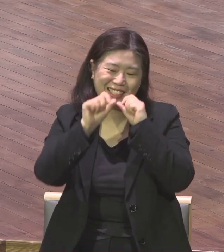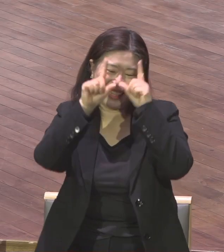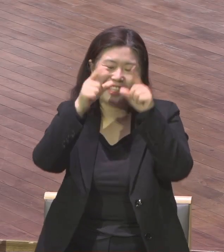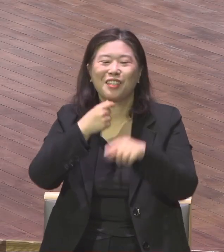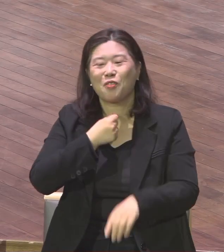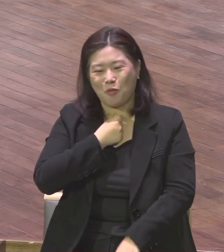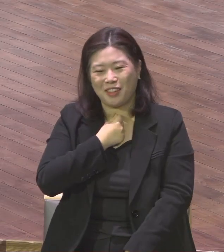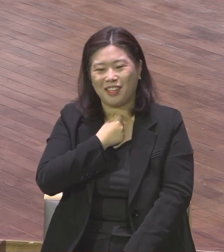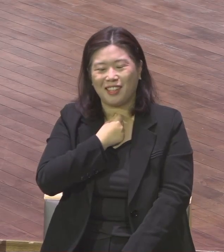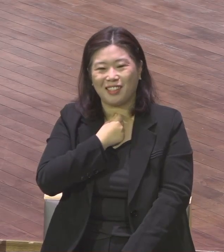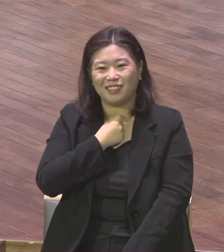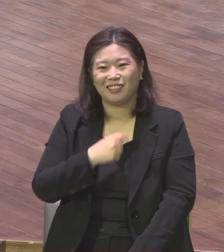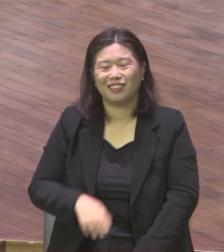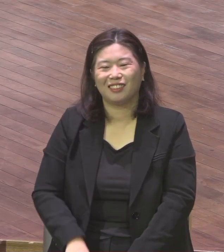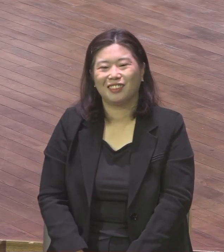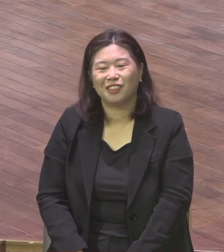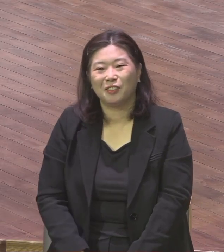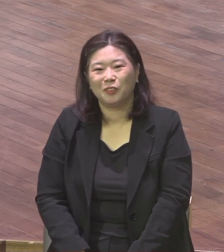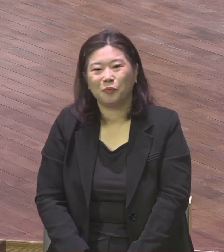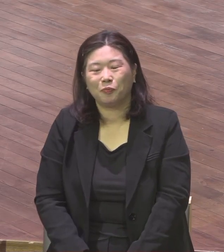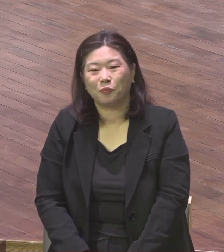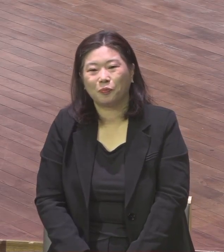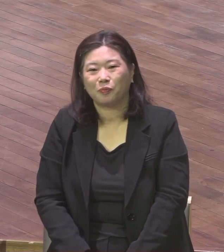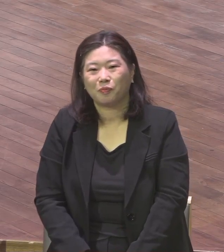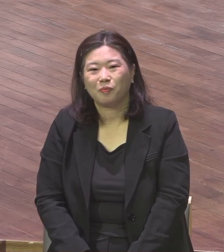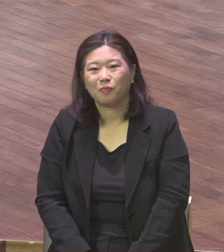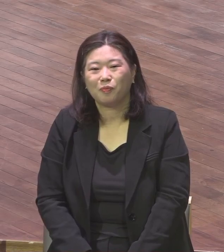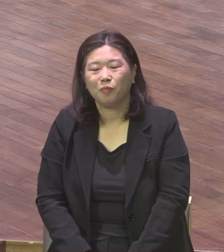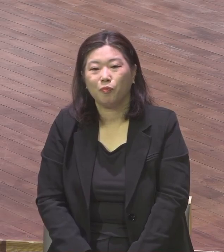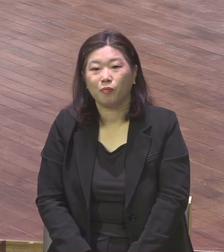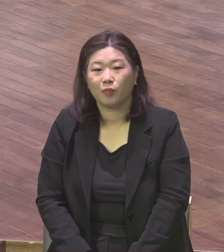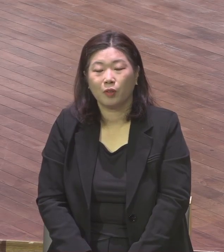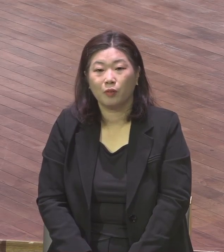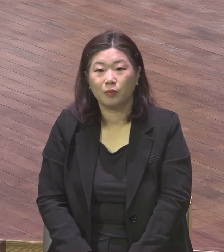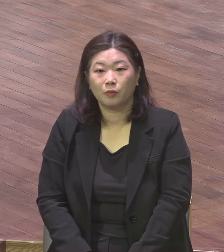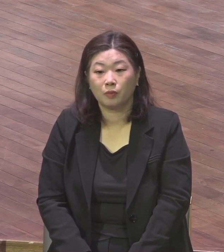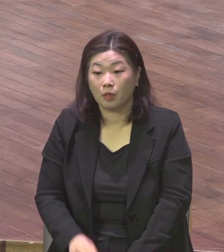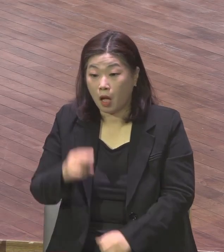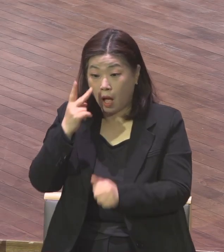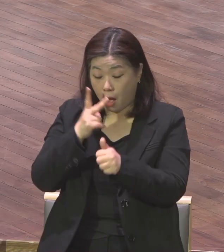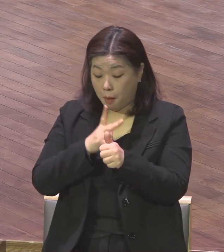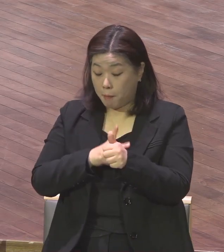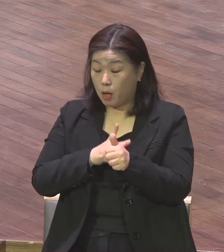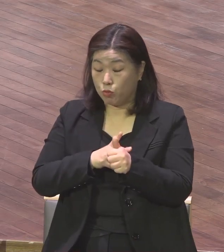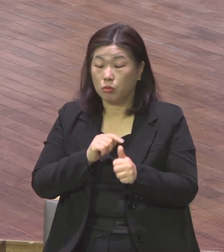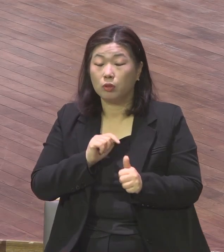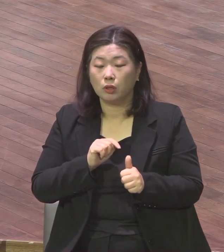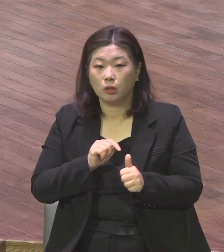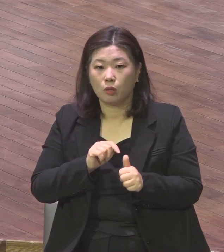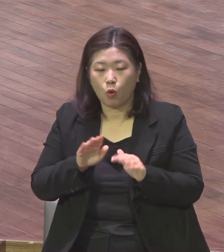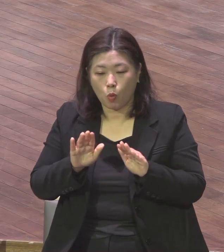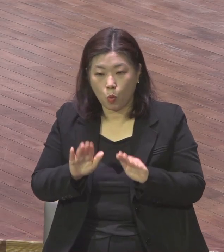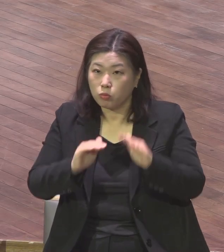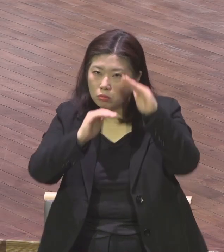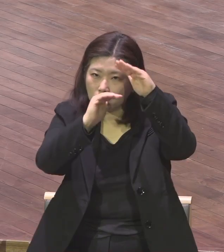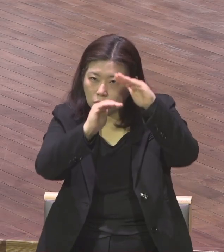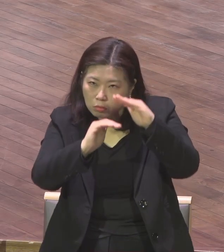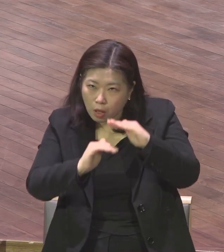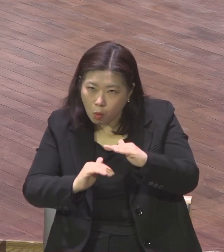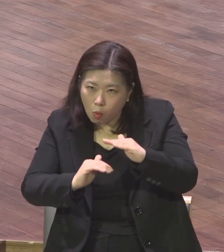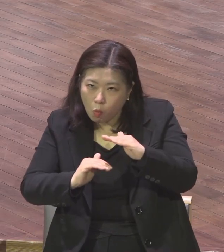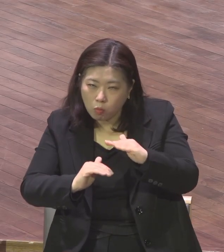구원받기를 원하는 하나님의 소원이 있기 때문에 라고 밝히고 있습니다. 사도 바울이 오늘 본문을 통해서